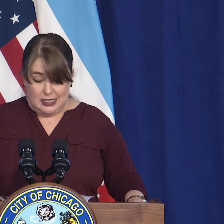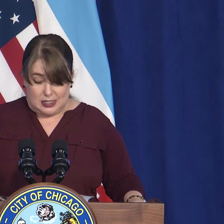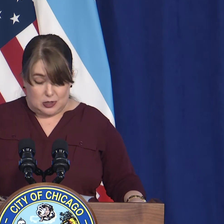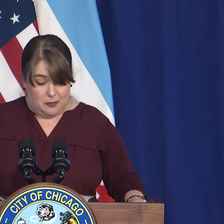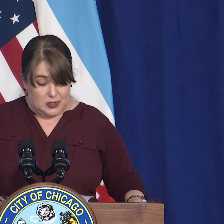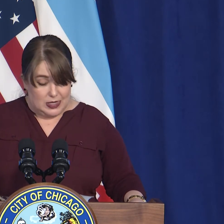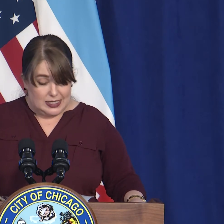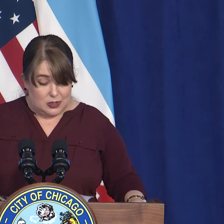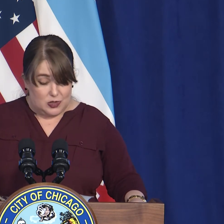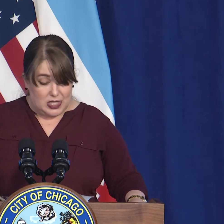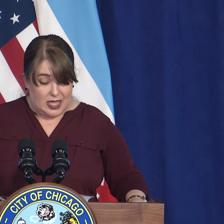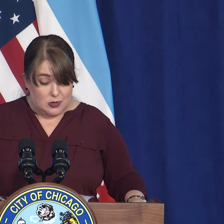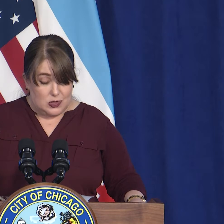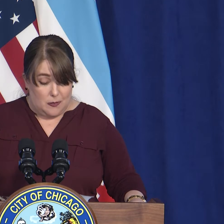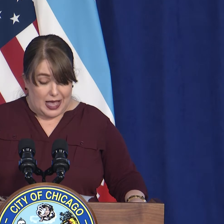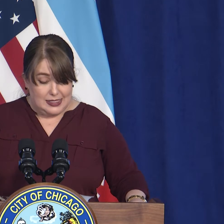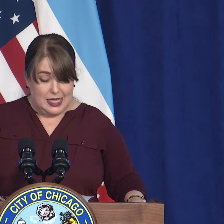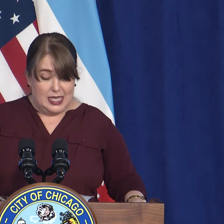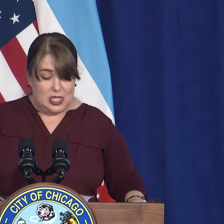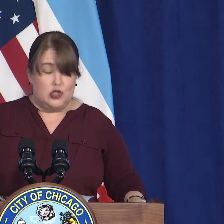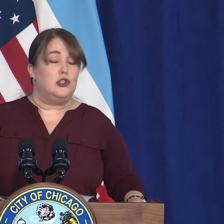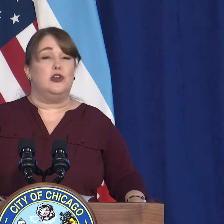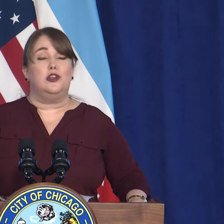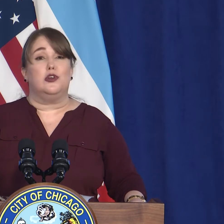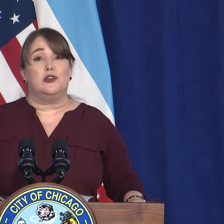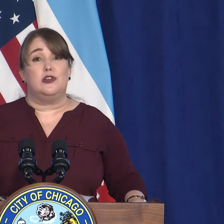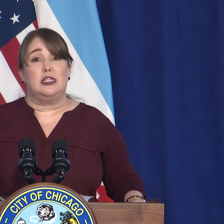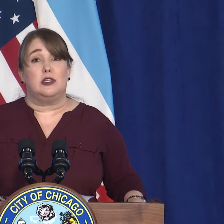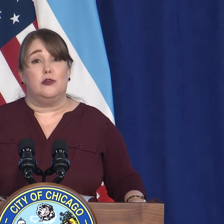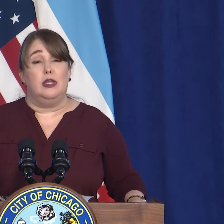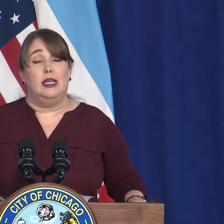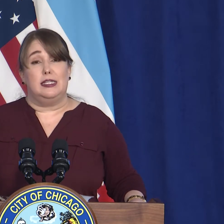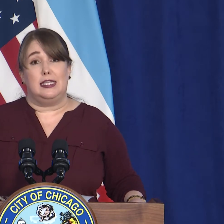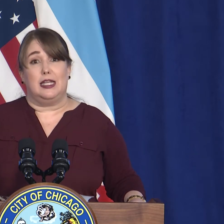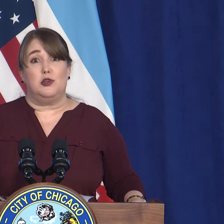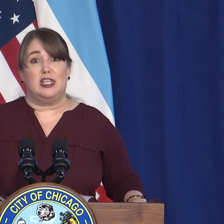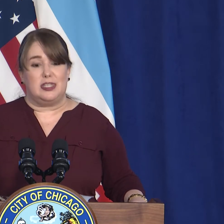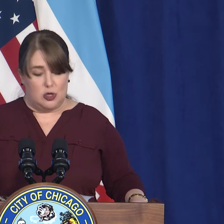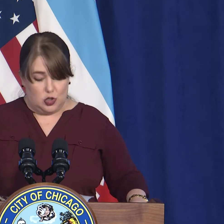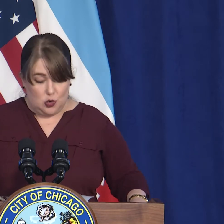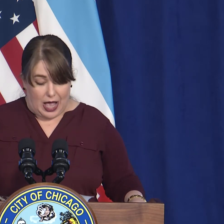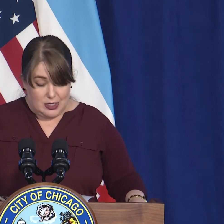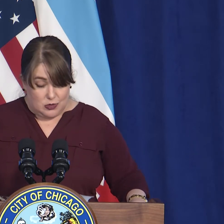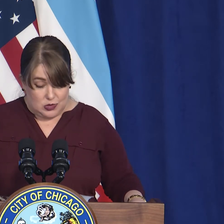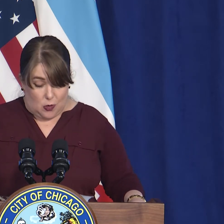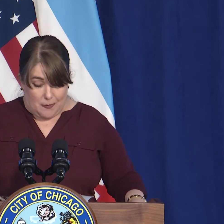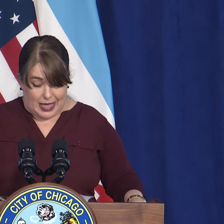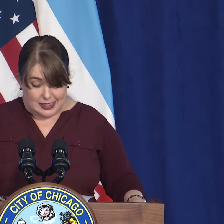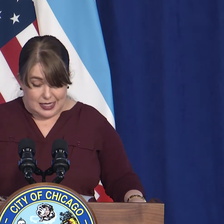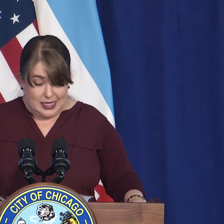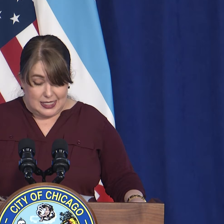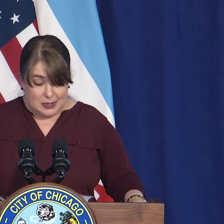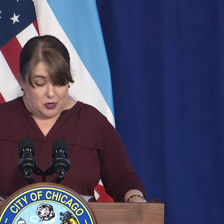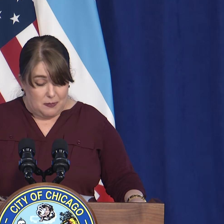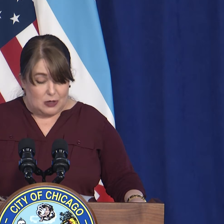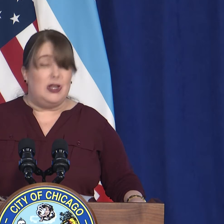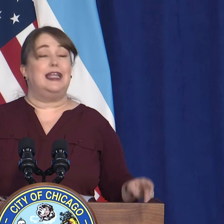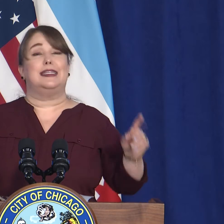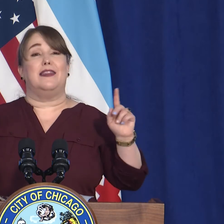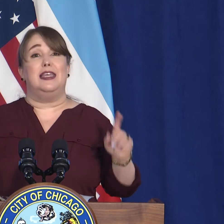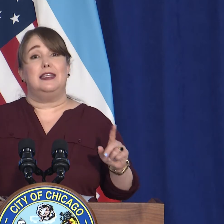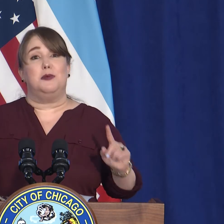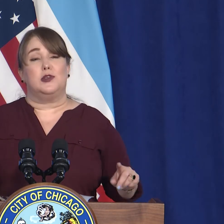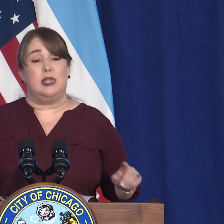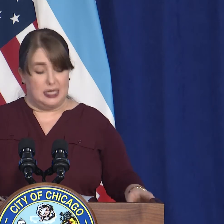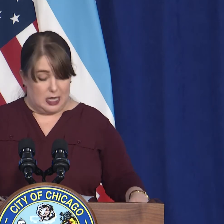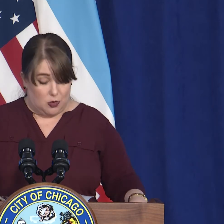Pfizer, si son personas de 12 años o más, y Johnson & Johnson si tenemos 18 años o más. Se pueden vacunar